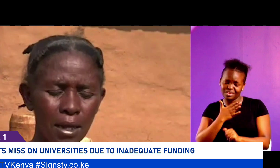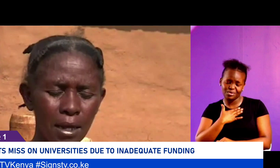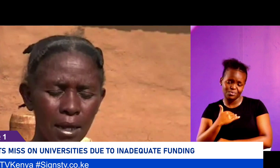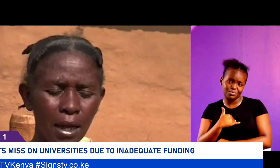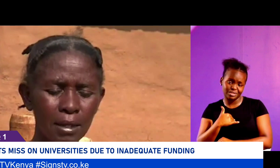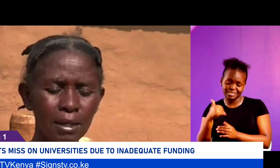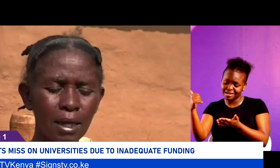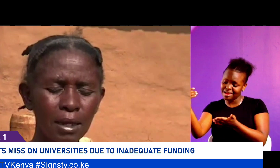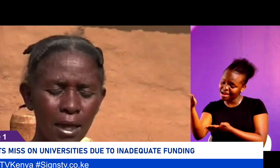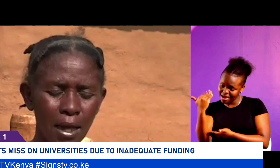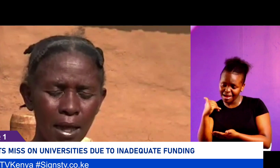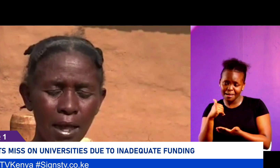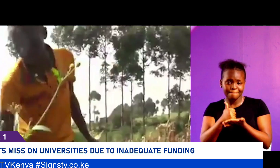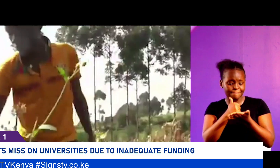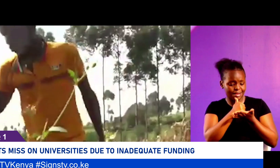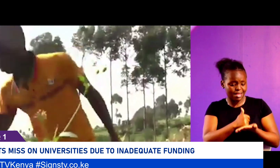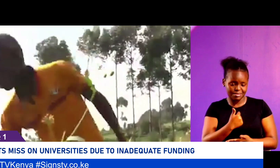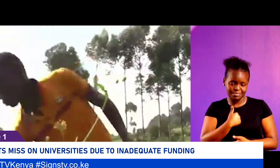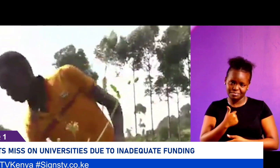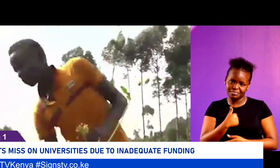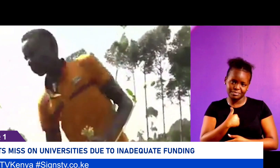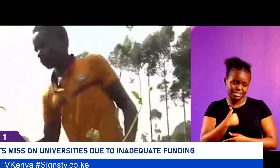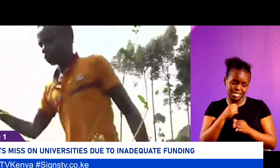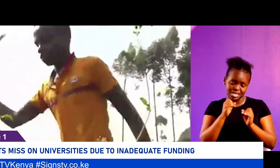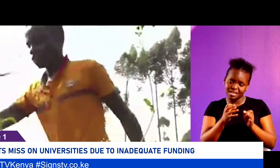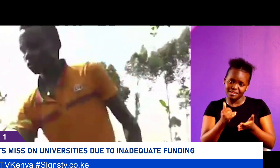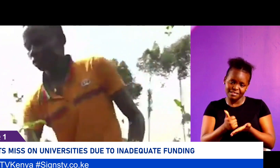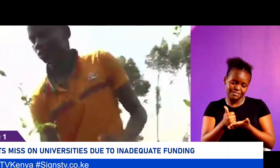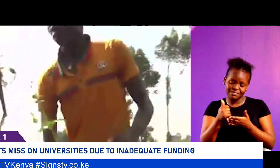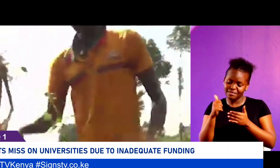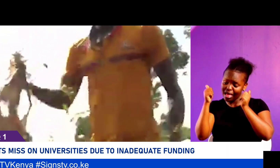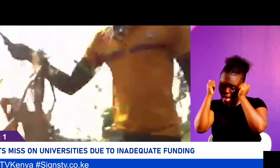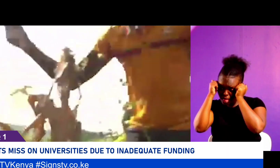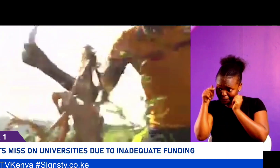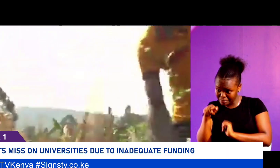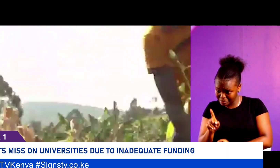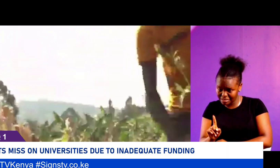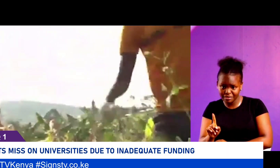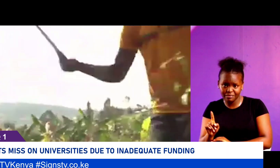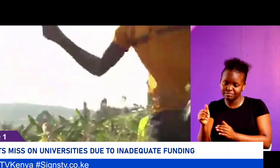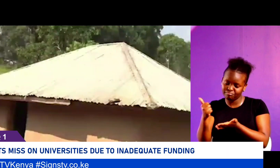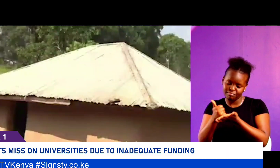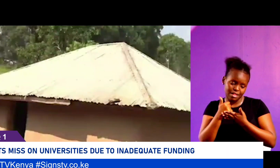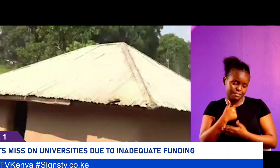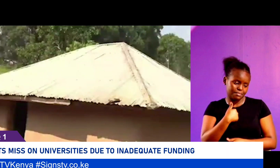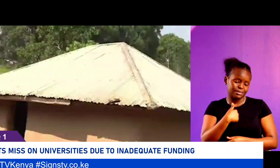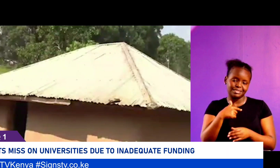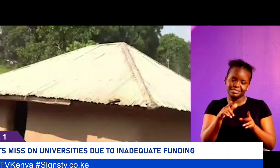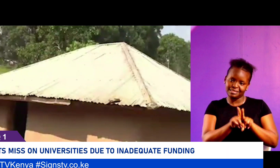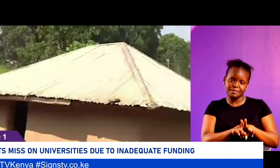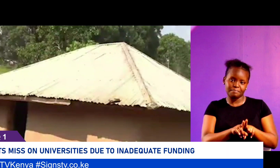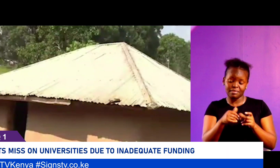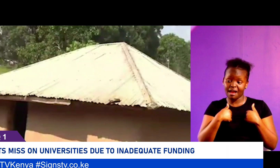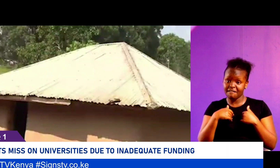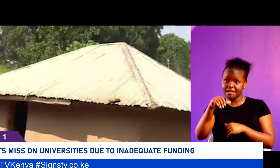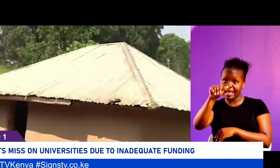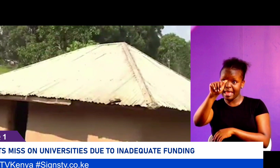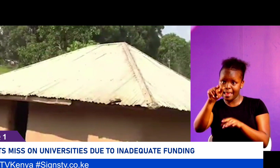ajisaidie, akisaidia na mimi atanisaidia. Ako na A- ya 75. Anaenda kufanya Bachelor of